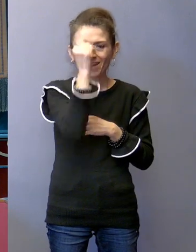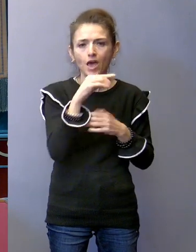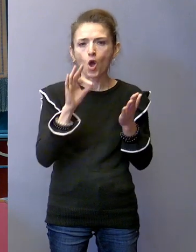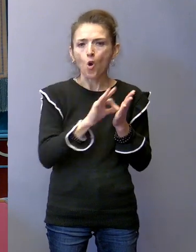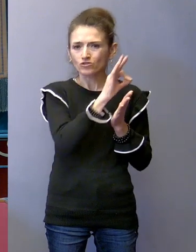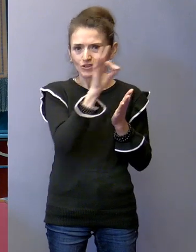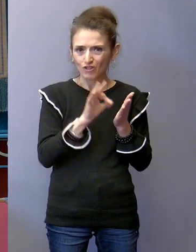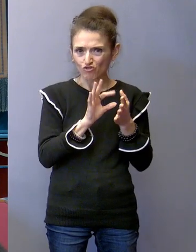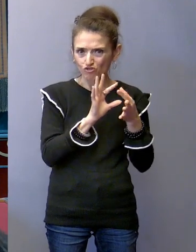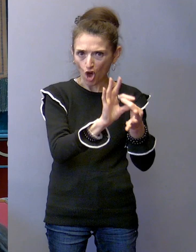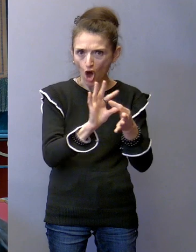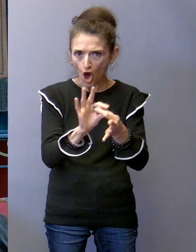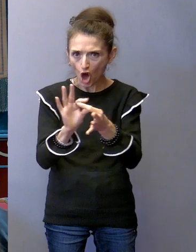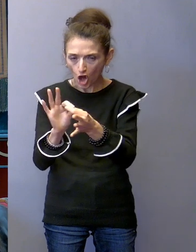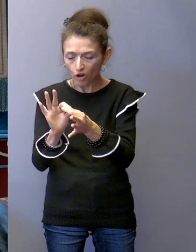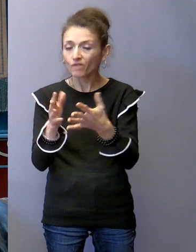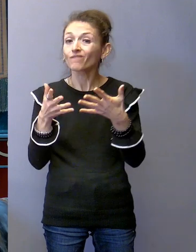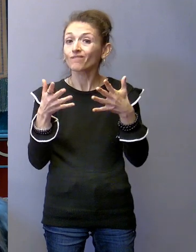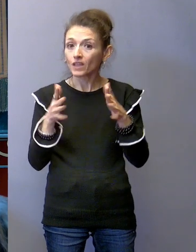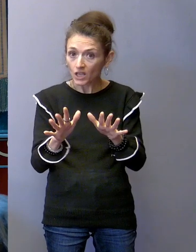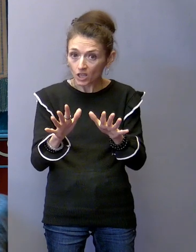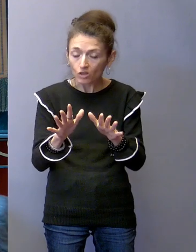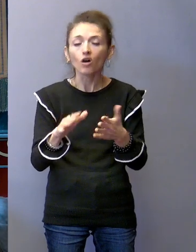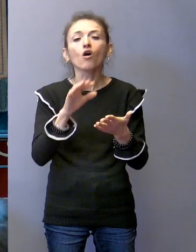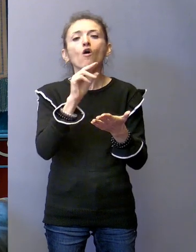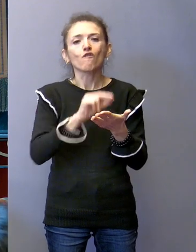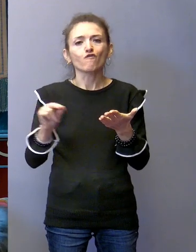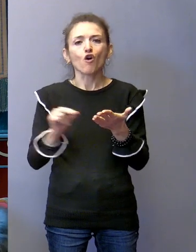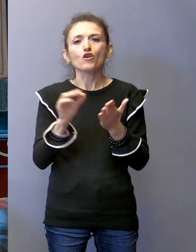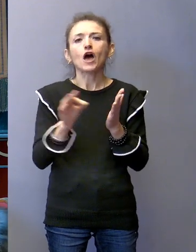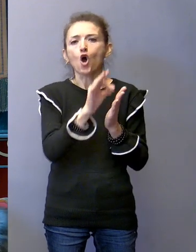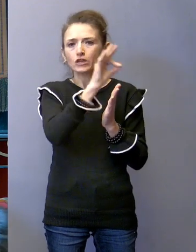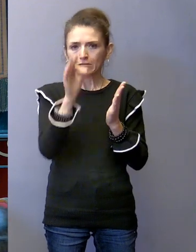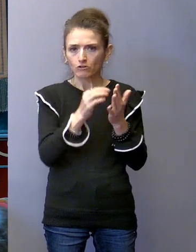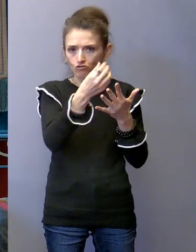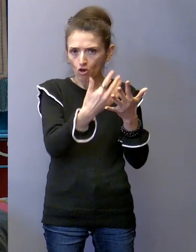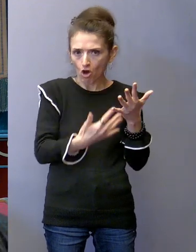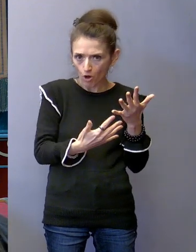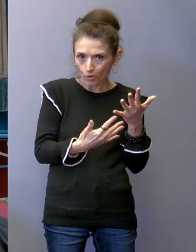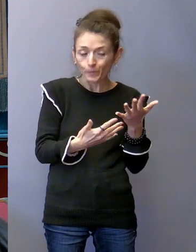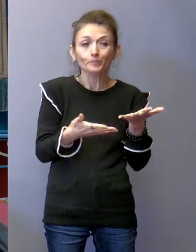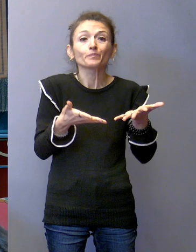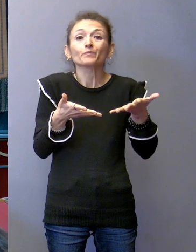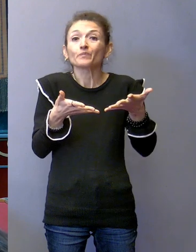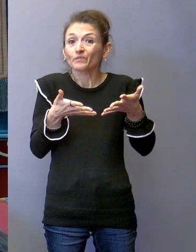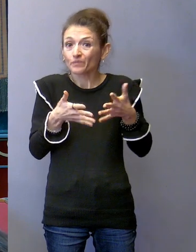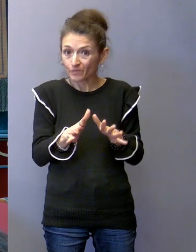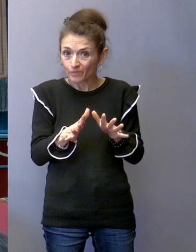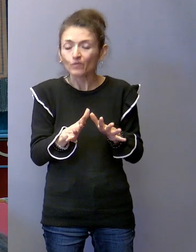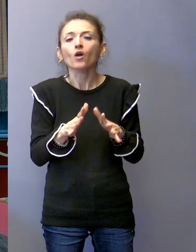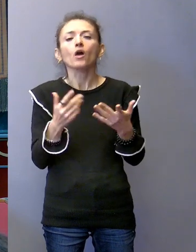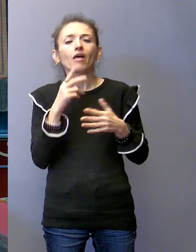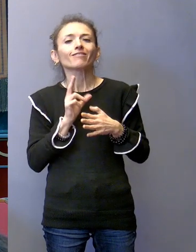giorno Dopodiché voteremo gli ordini del giorno e poi andremo in dichiarazione di voto prima della votazione sulla